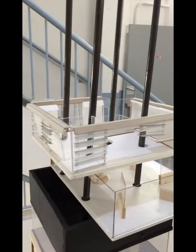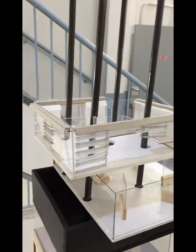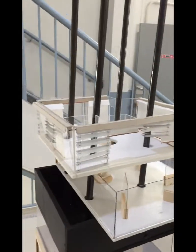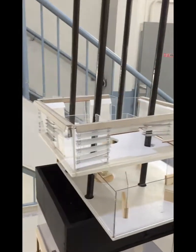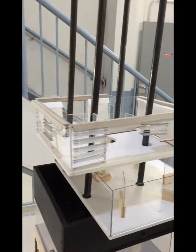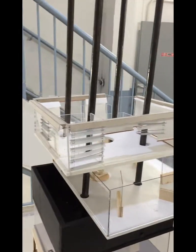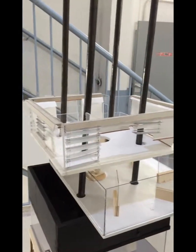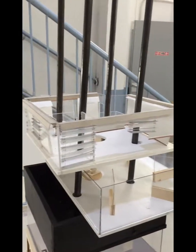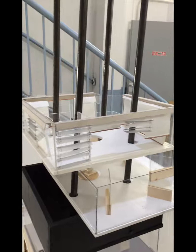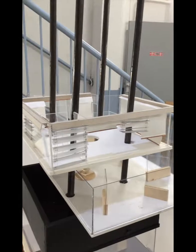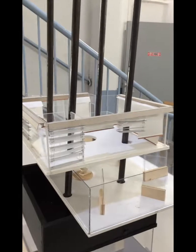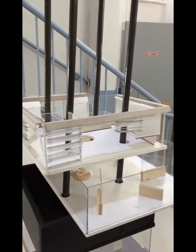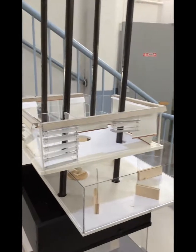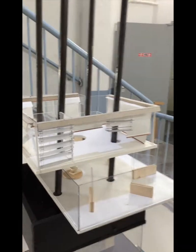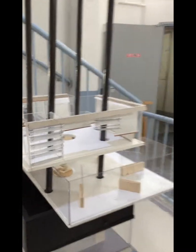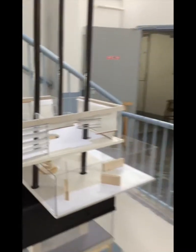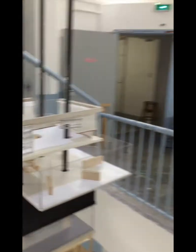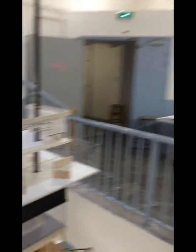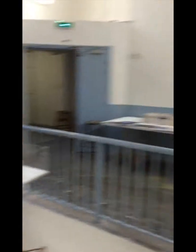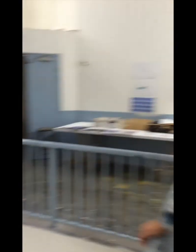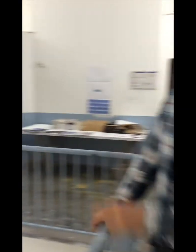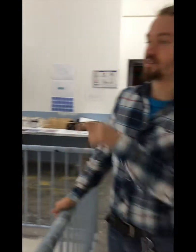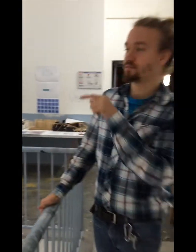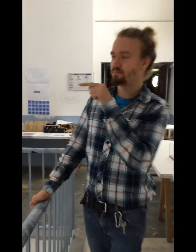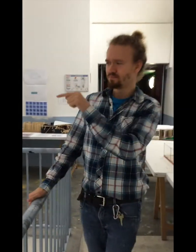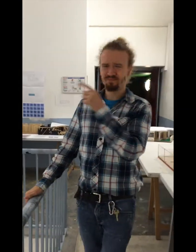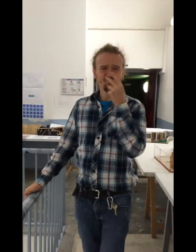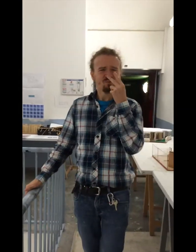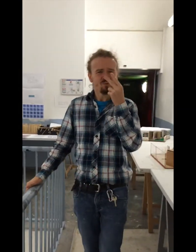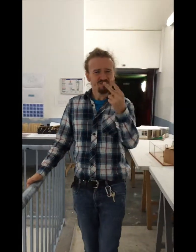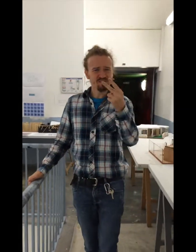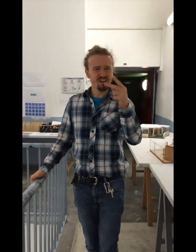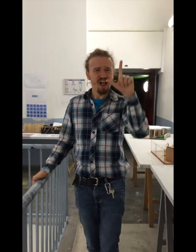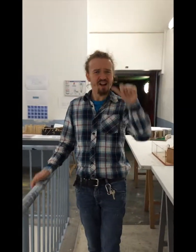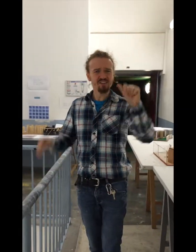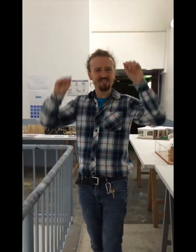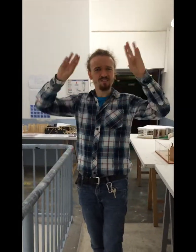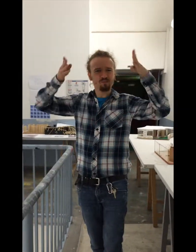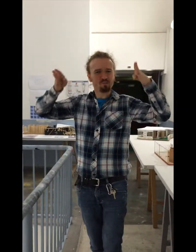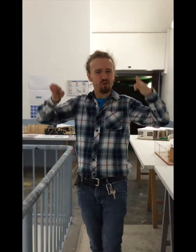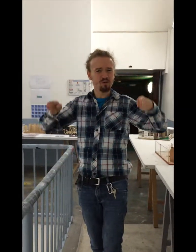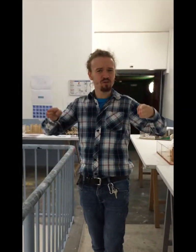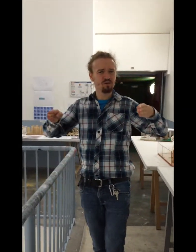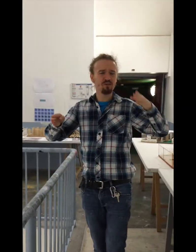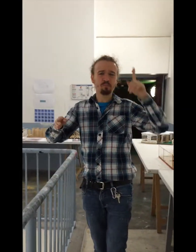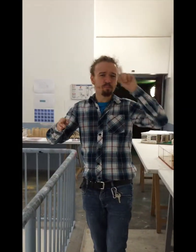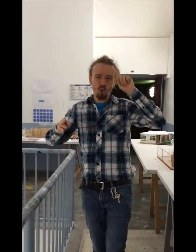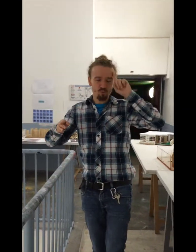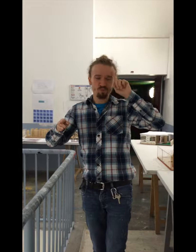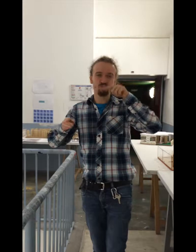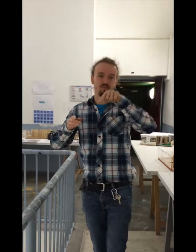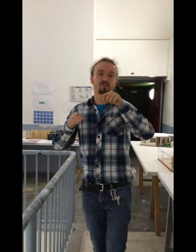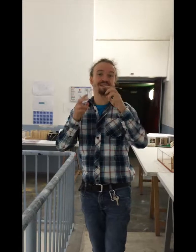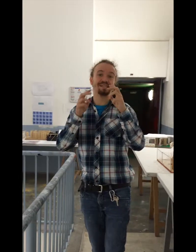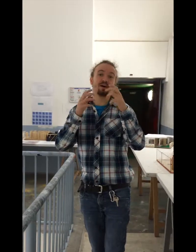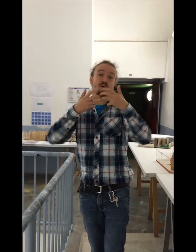avec des volets particuliers, des sortes de stores que j'ai